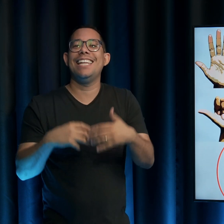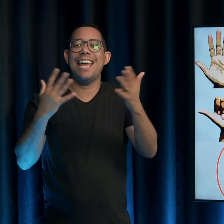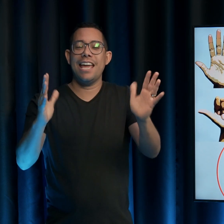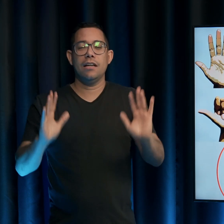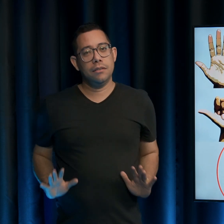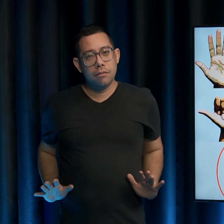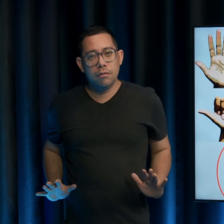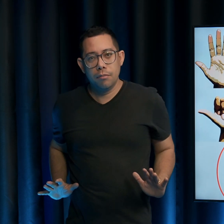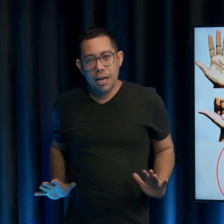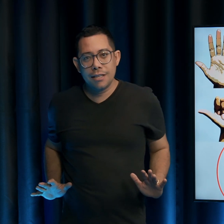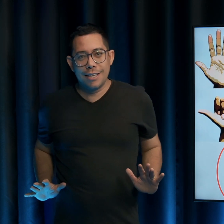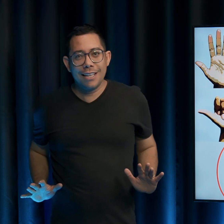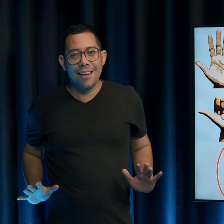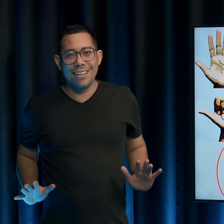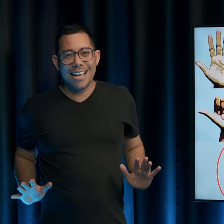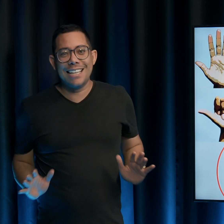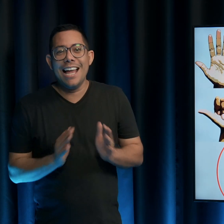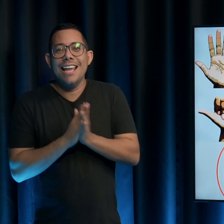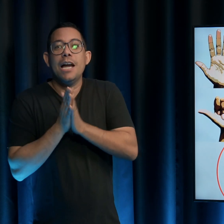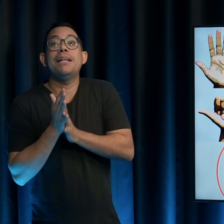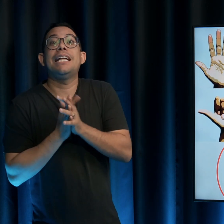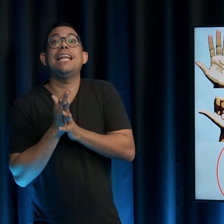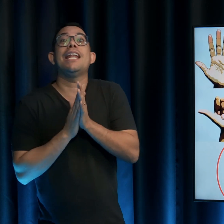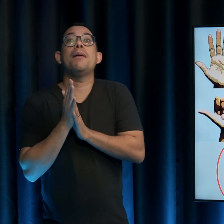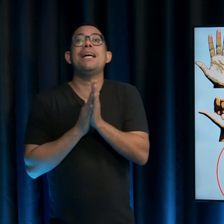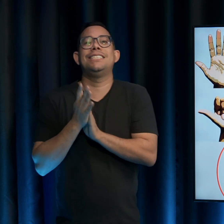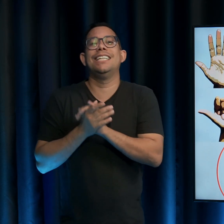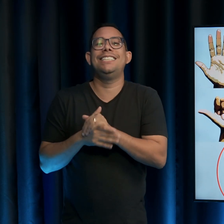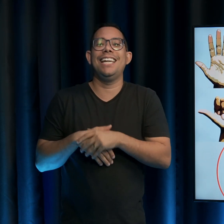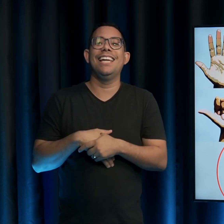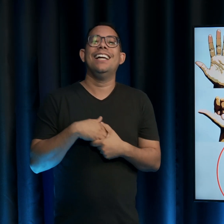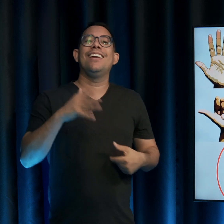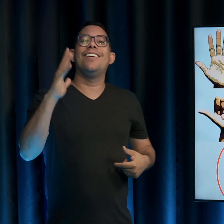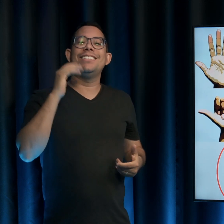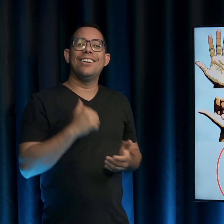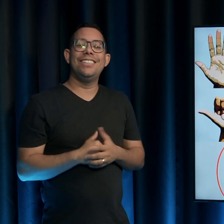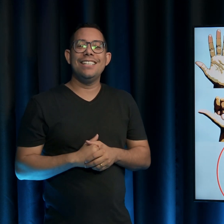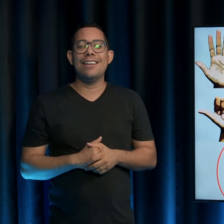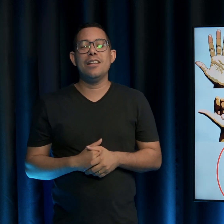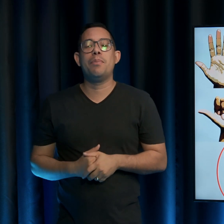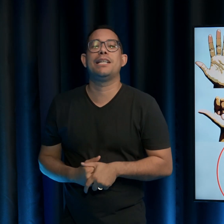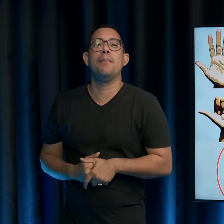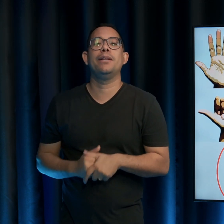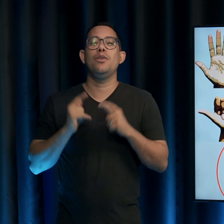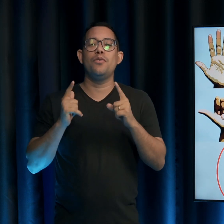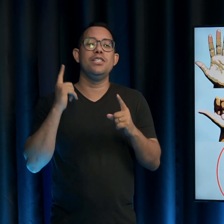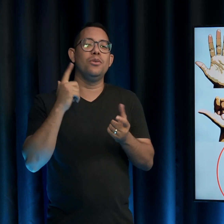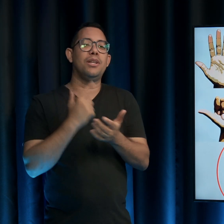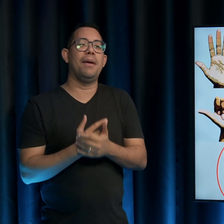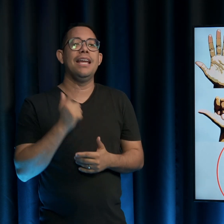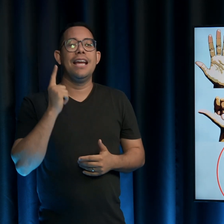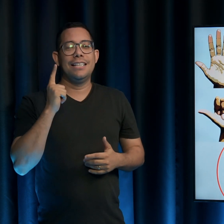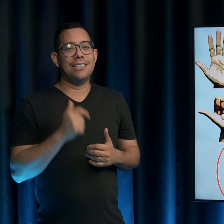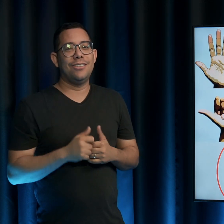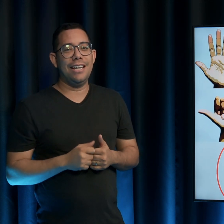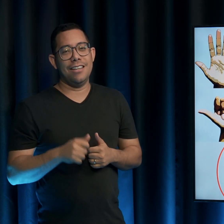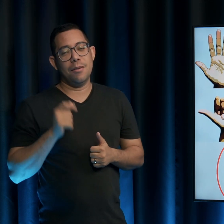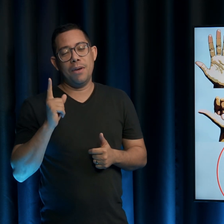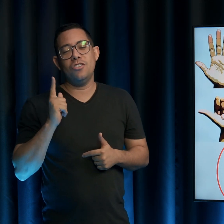Galileia. Beleza? Já deu, hein? Já dá pra treinar bastante aí e começar a utilizar no departamento infantil também da sua igreja. Pedro, Tiago